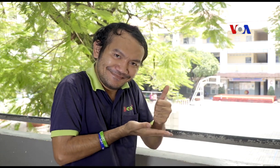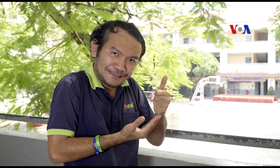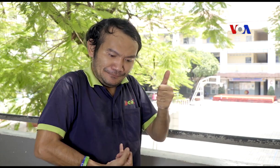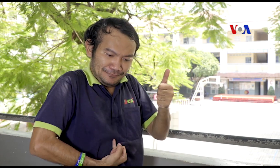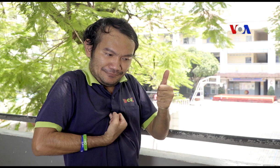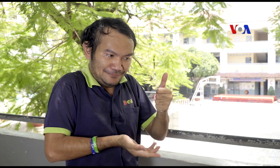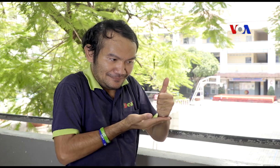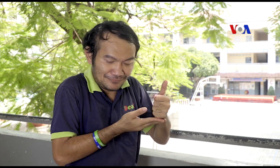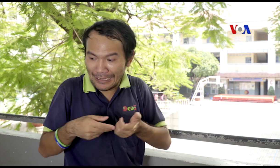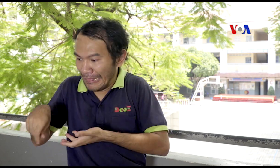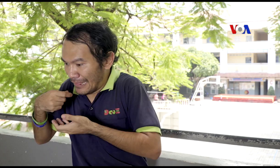Học càng nhiều càng tốt.